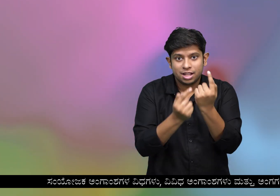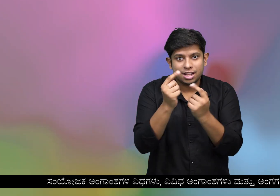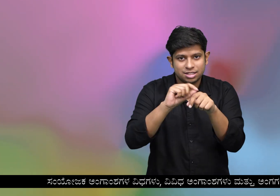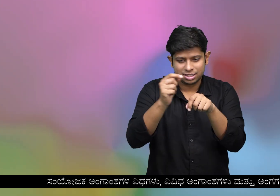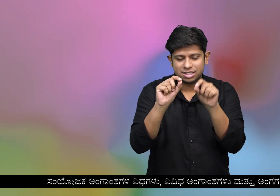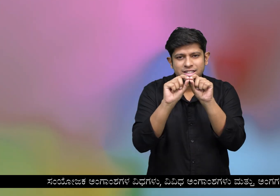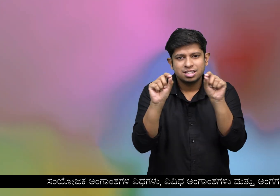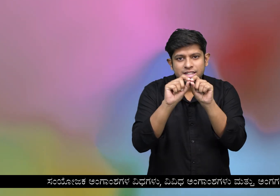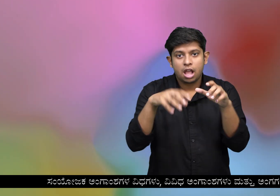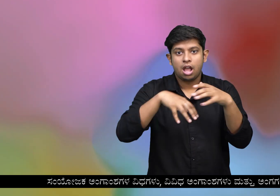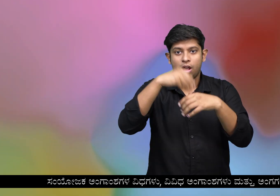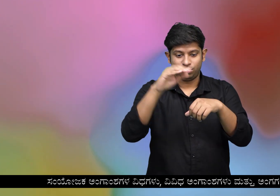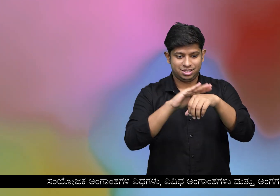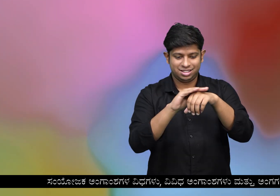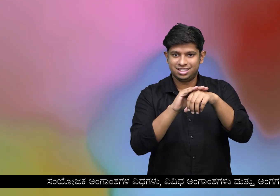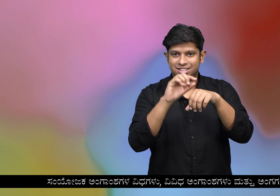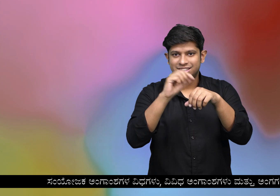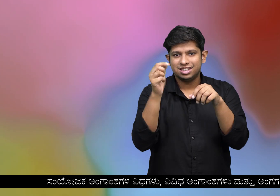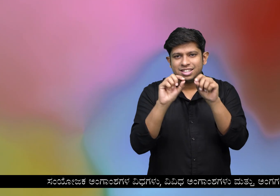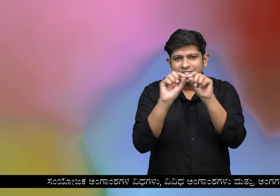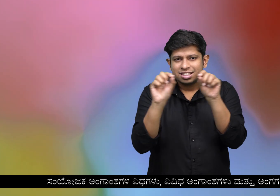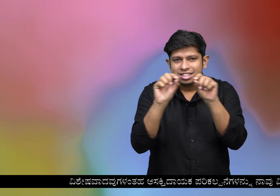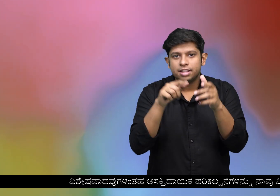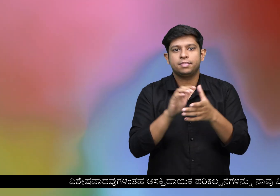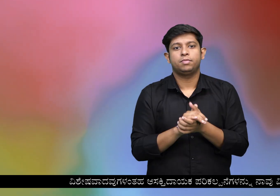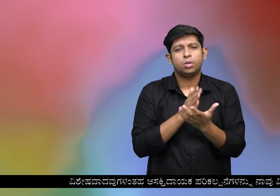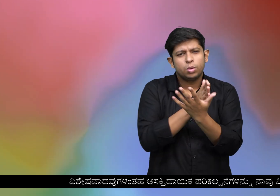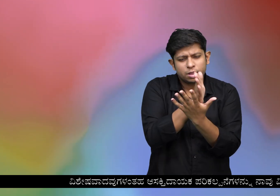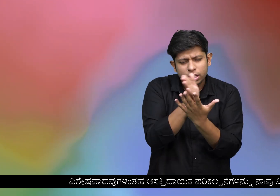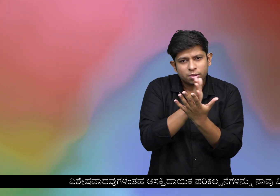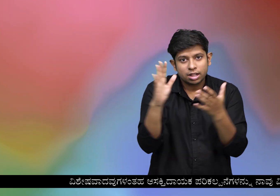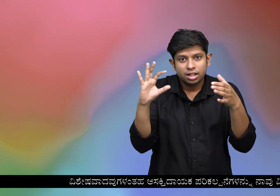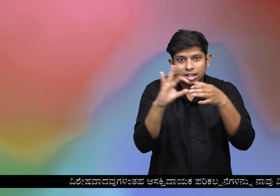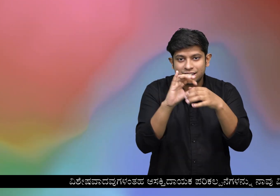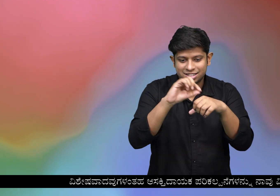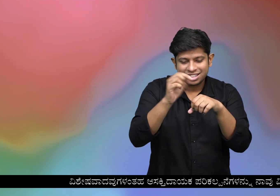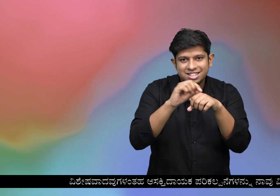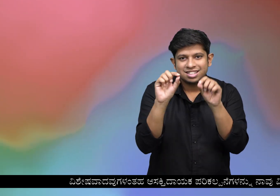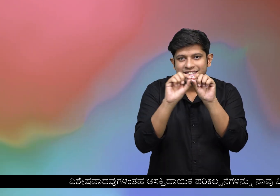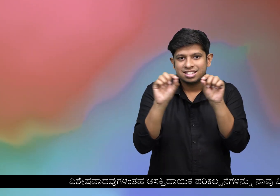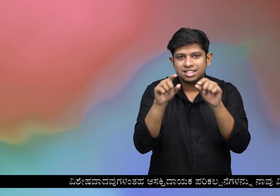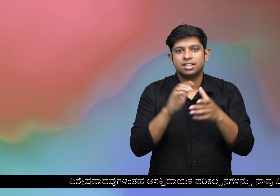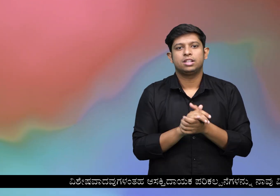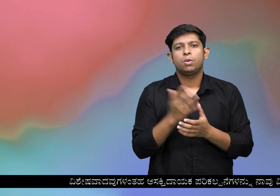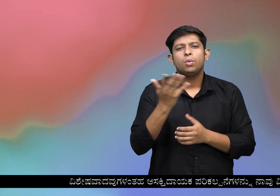ವಿವಿಧ ಅಂಗಾಂಶಗಳು ಮತ್ತು ಅಂಗಗಳನ್ನು ಸಂಪರ್ಕಿಸಲು ವಿಶೇಷವಾದವುಗಳಂತಹ ಆಸಕ್ತಿದಾಯಕ ಪರಿಕಲ್ಪನೆಗಳನ್ನು